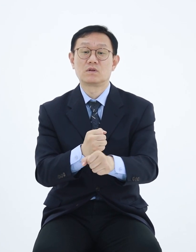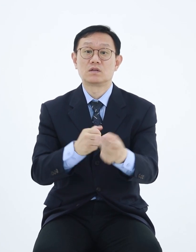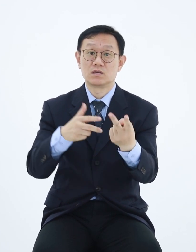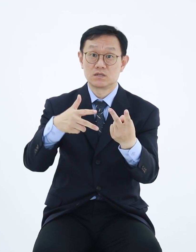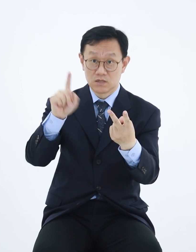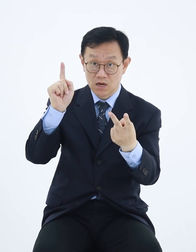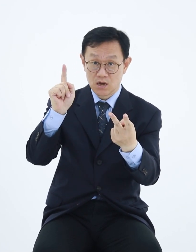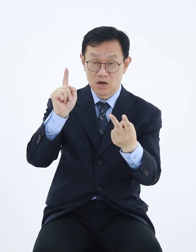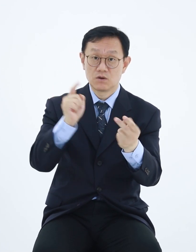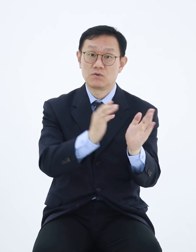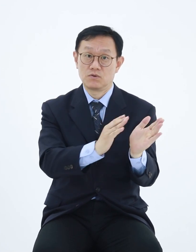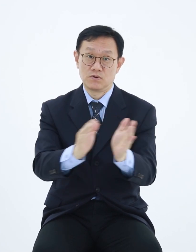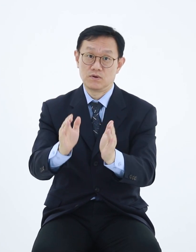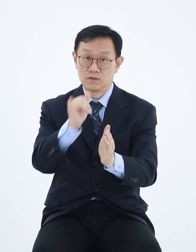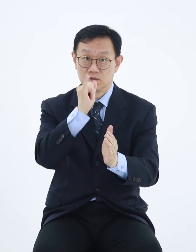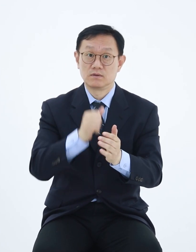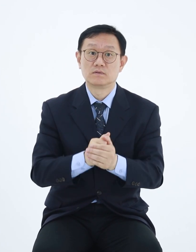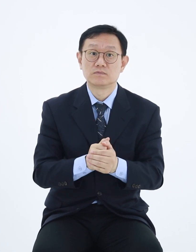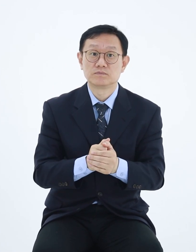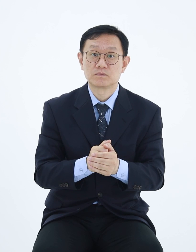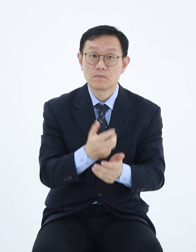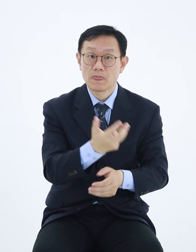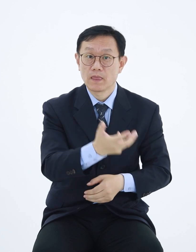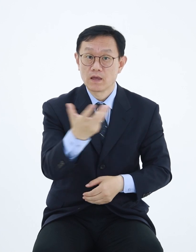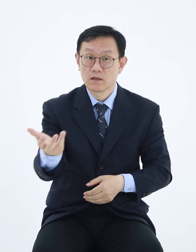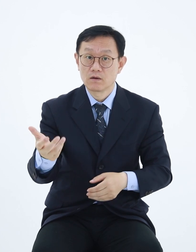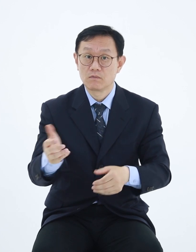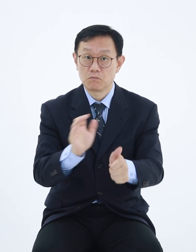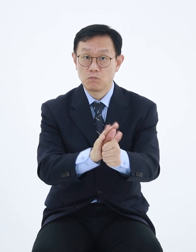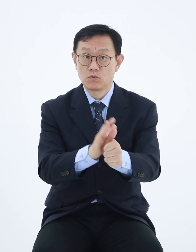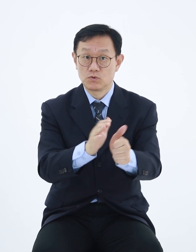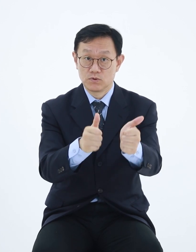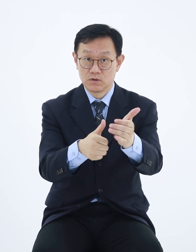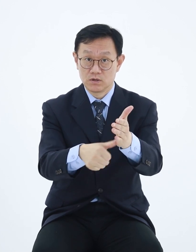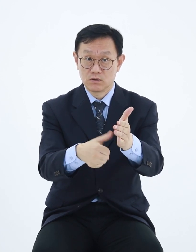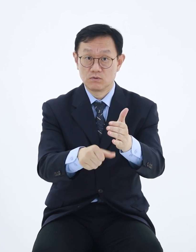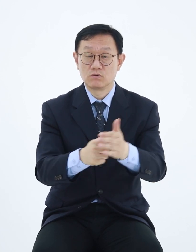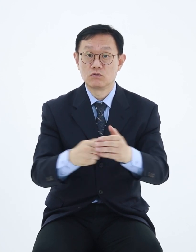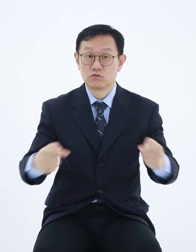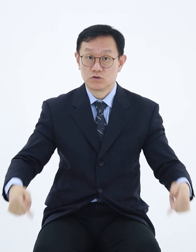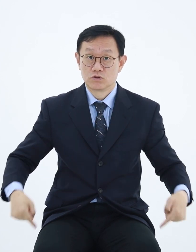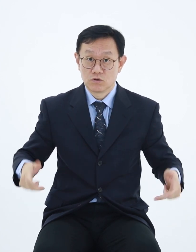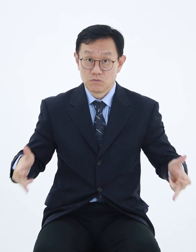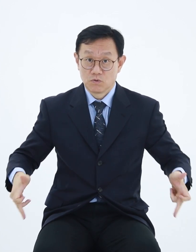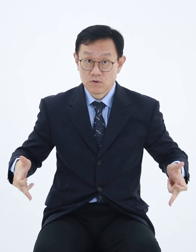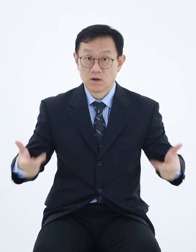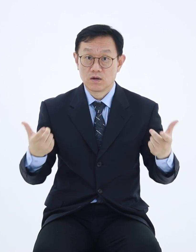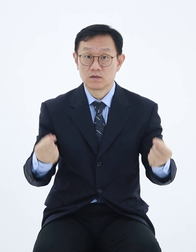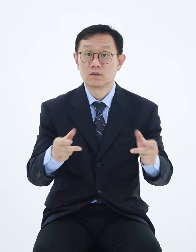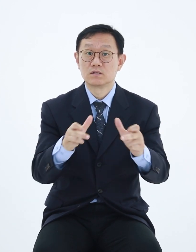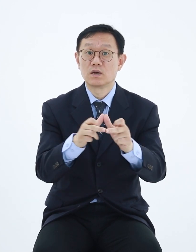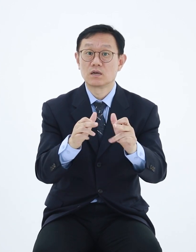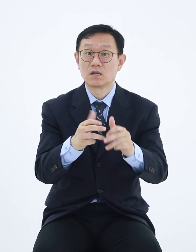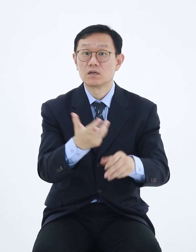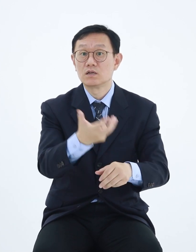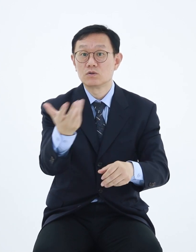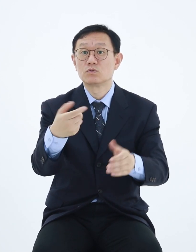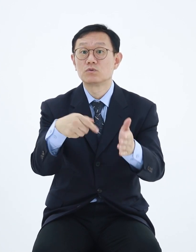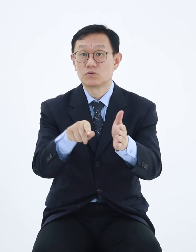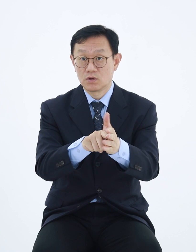정의된다. 이동 보조기구. 휠체어, 목발 등과 같이 장애인의 이동을 용이하게 하도록